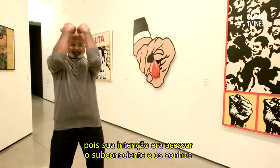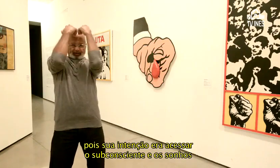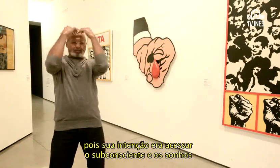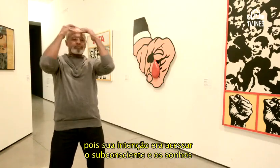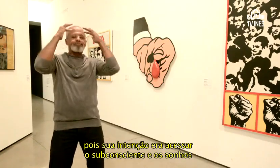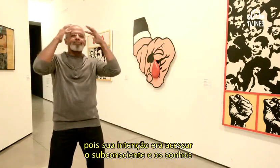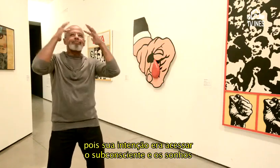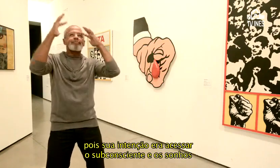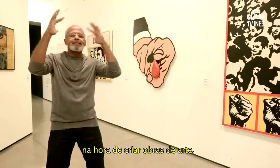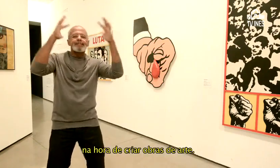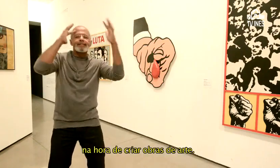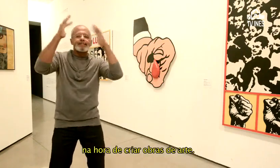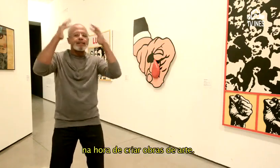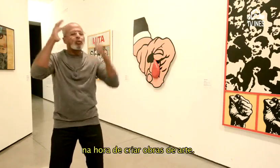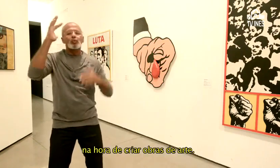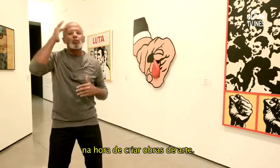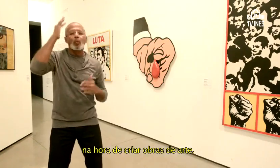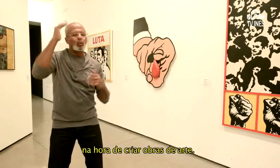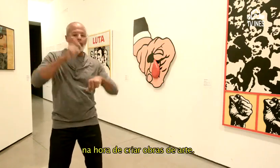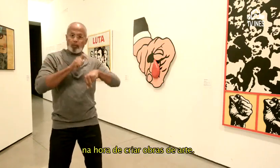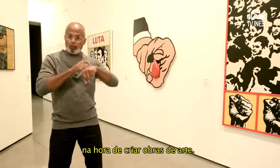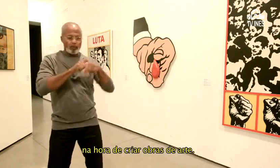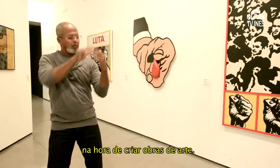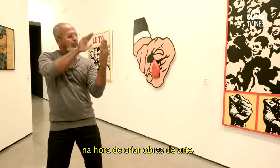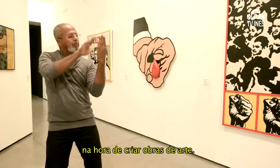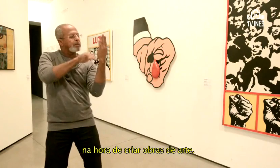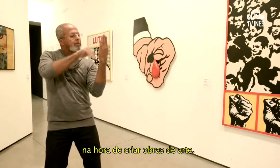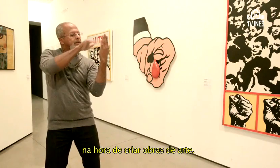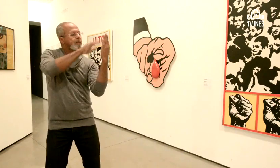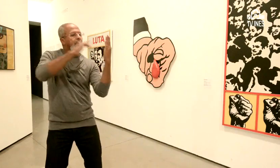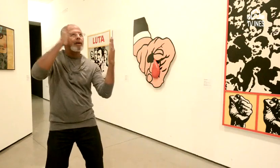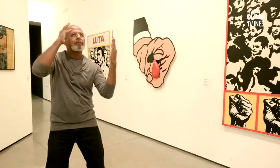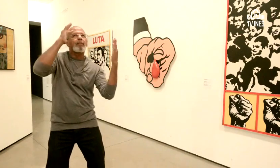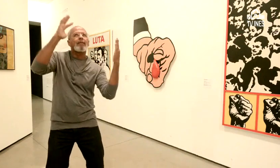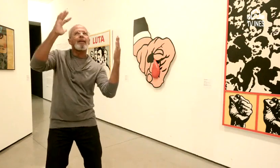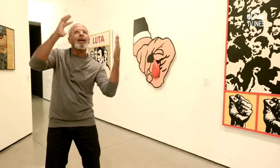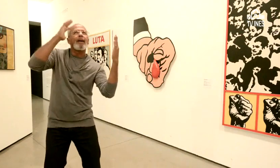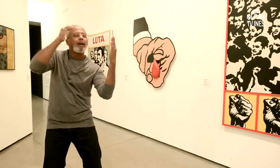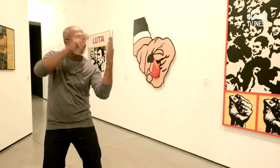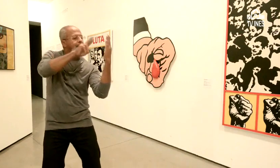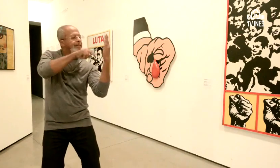sonhos na hora de criar obras de arte.